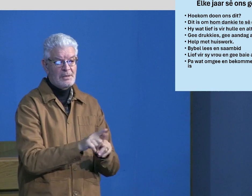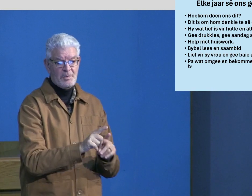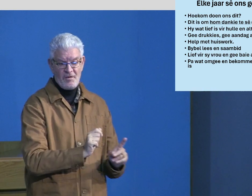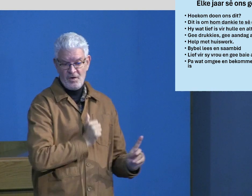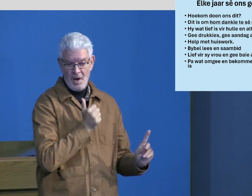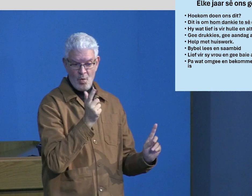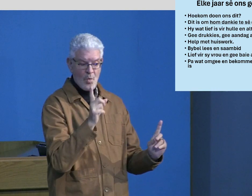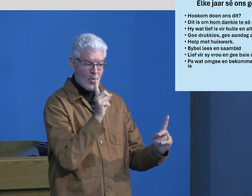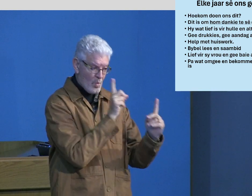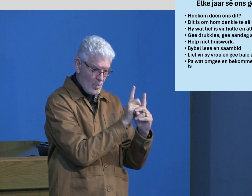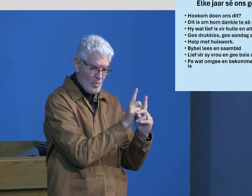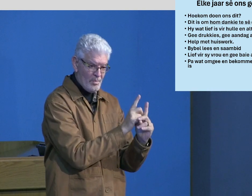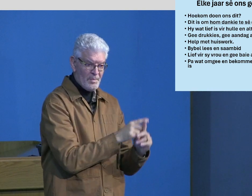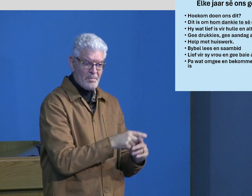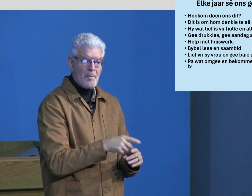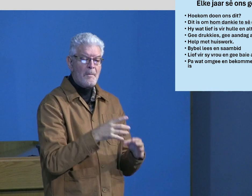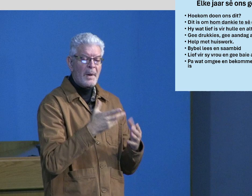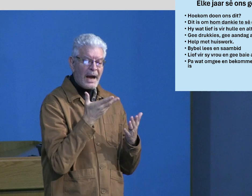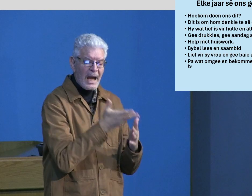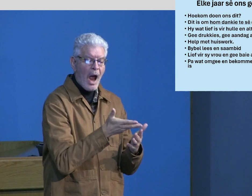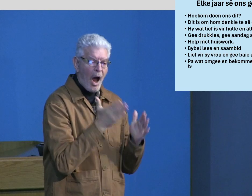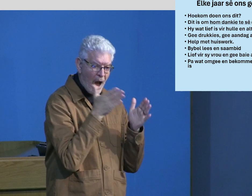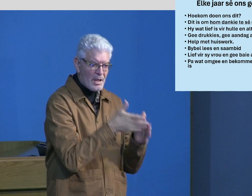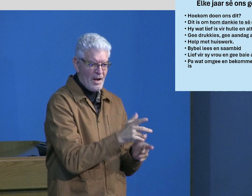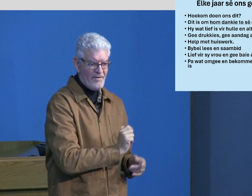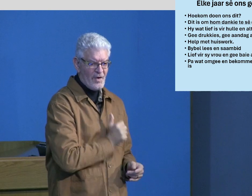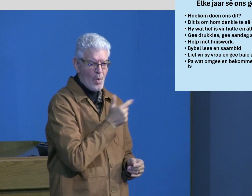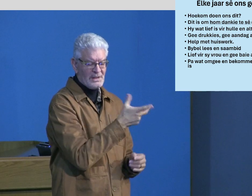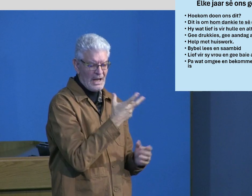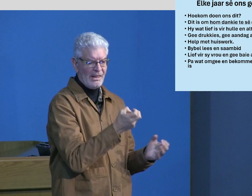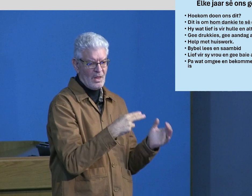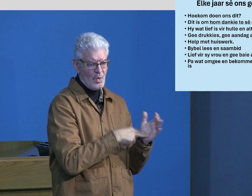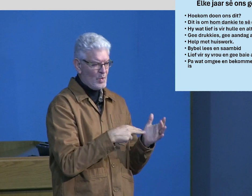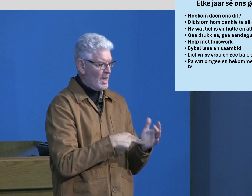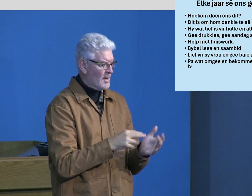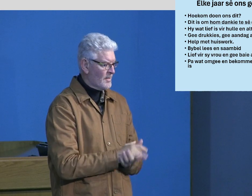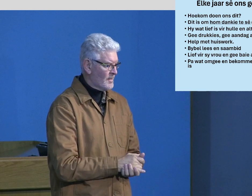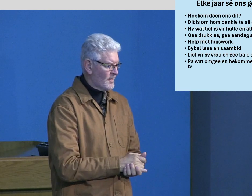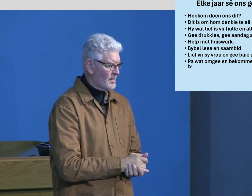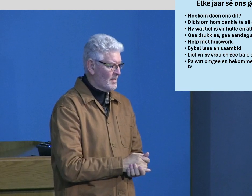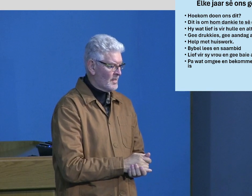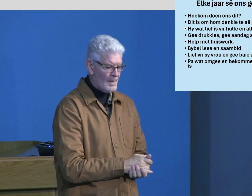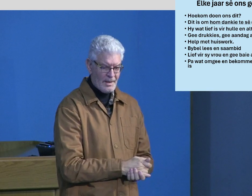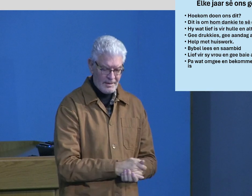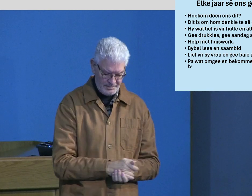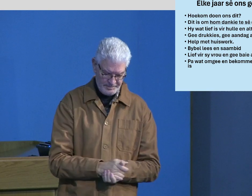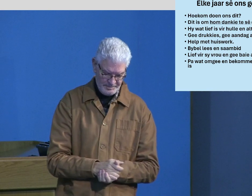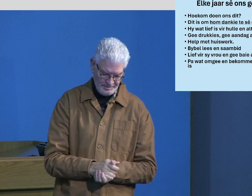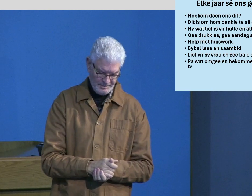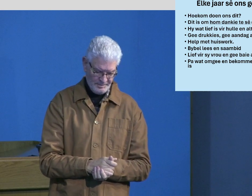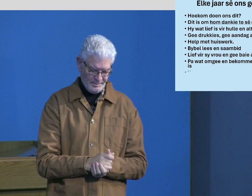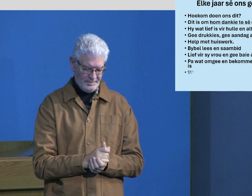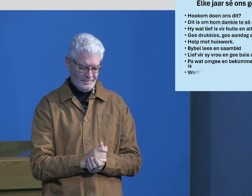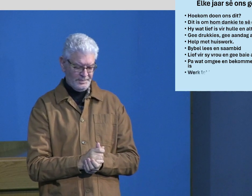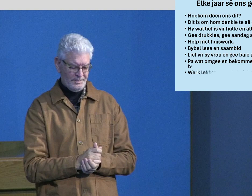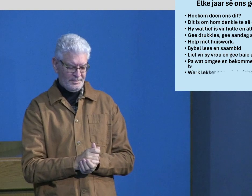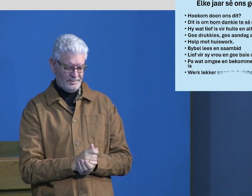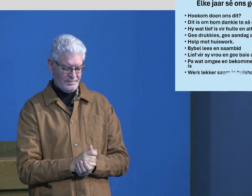kan oplos. Dieselfde met my vrou, gee aandag aan jou vrou. Sy het dit nodig.